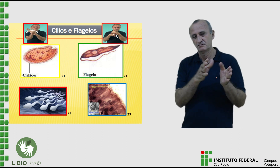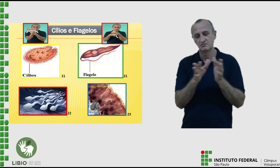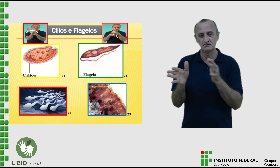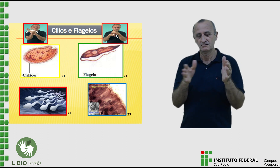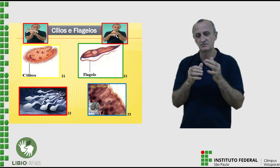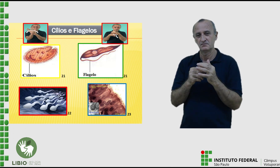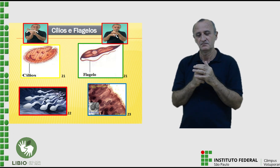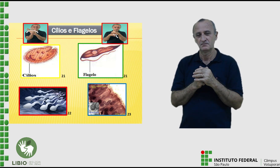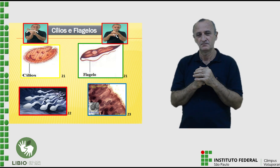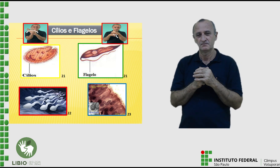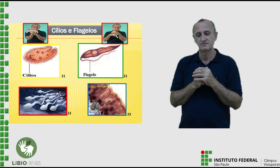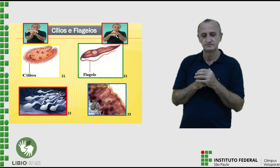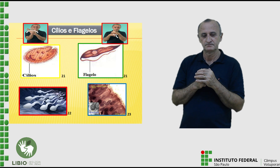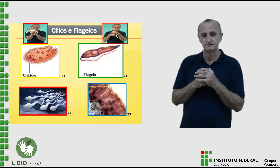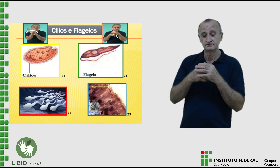bactérias.